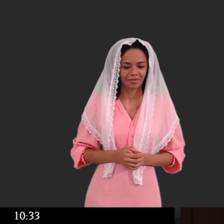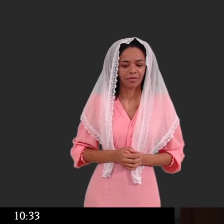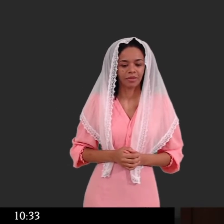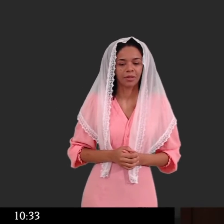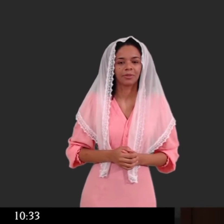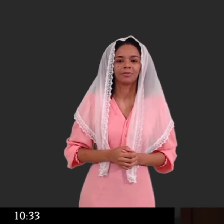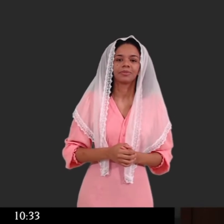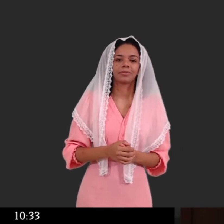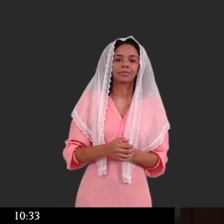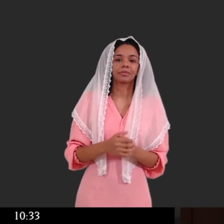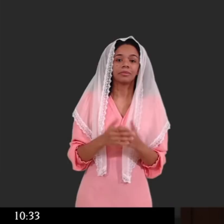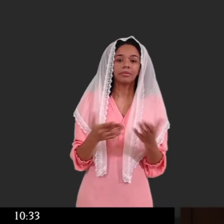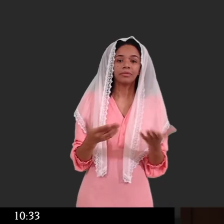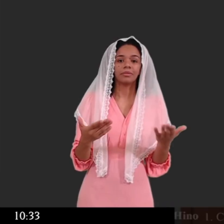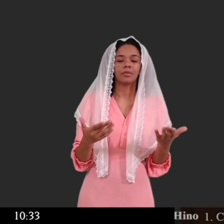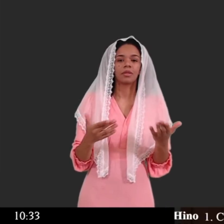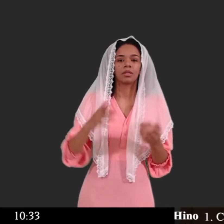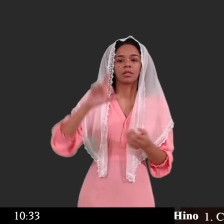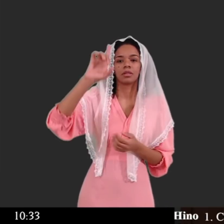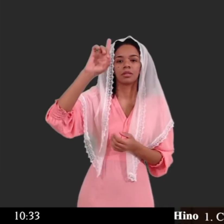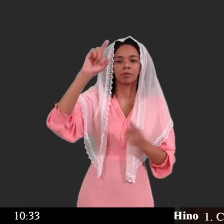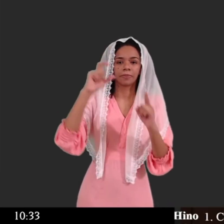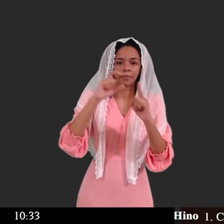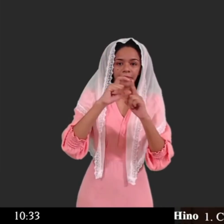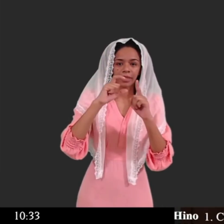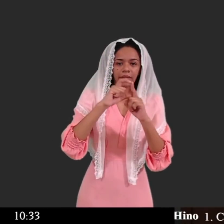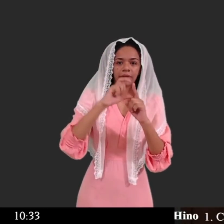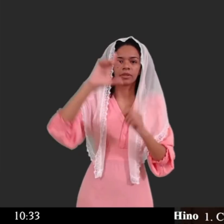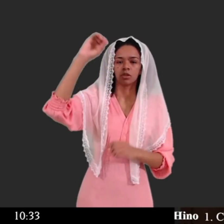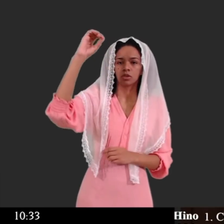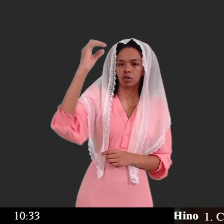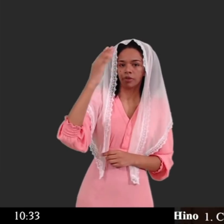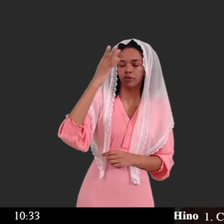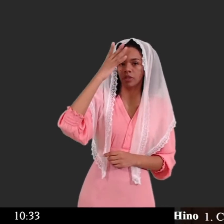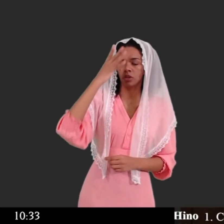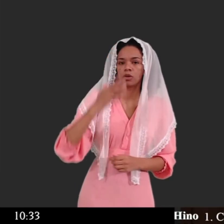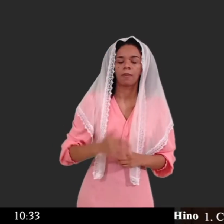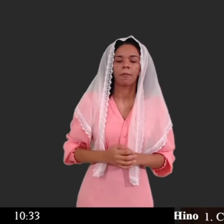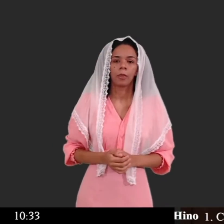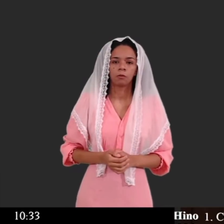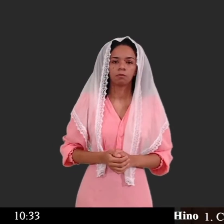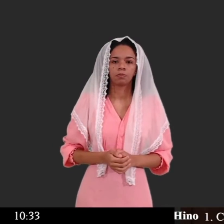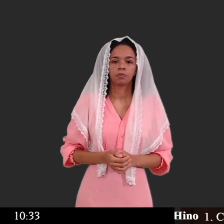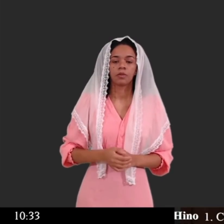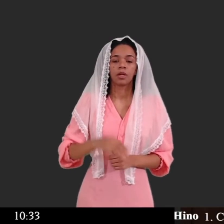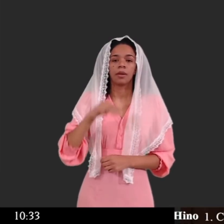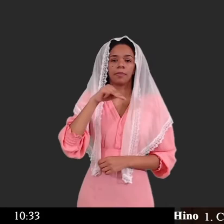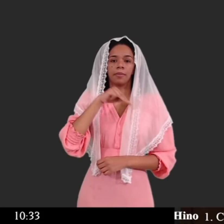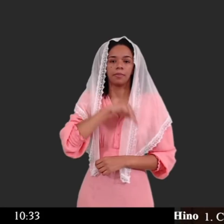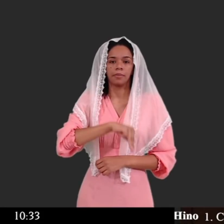Fazer a leitura, irmãos, a palavra que o Senhor trouxe adiante, o Evangelho narrado por